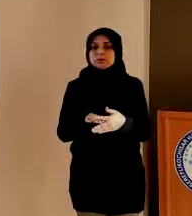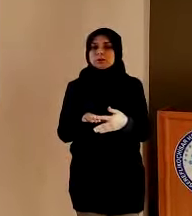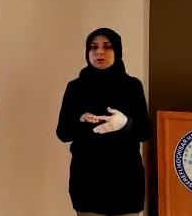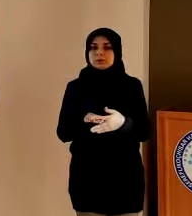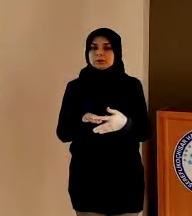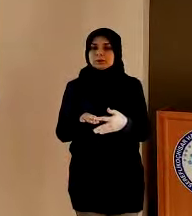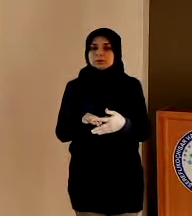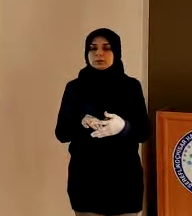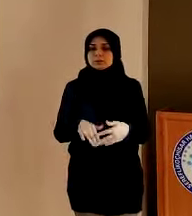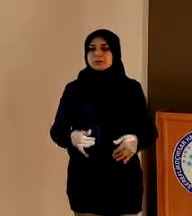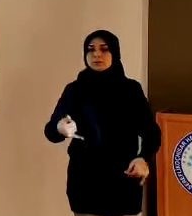tavan,